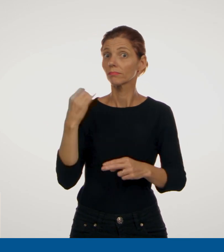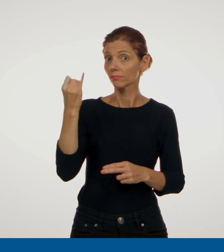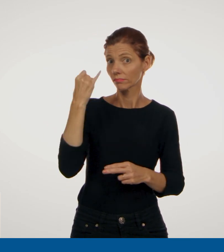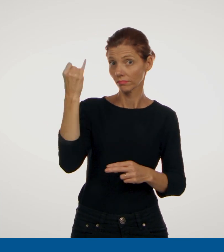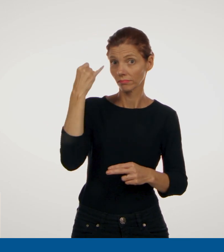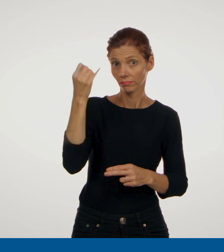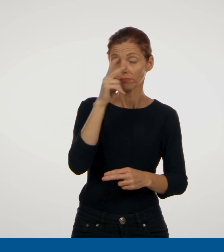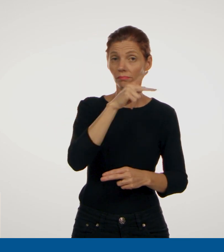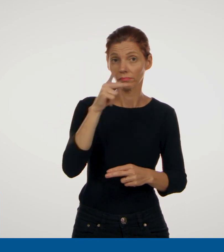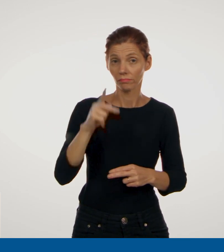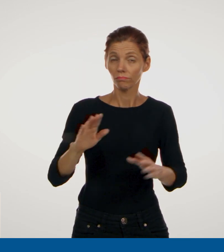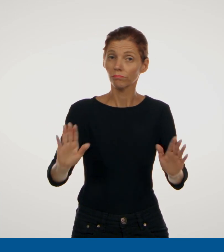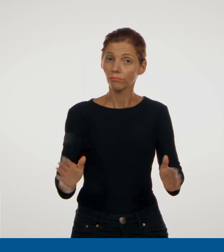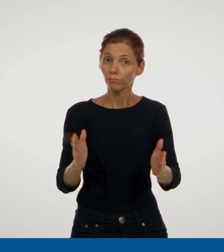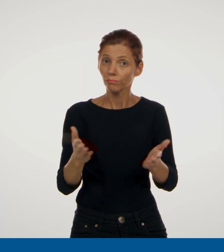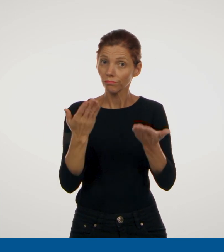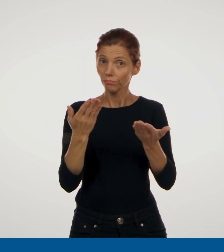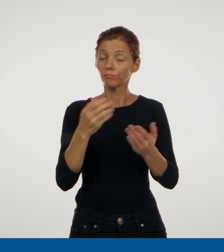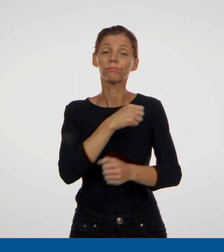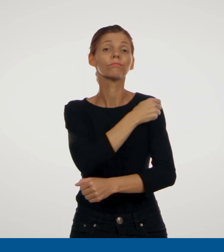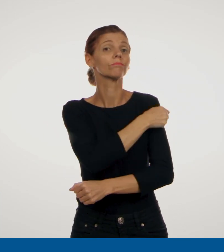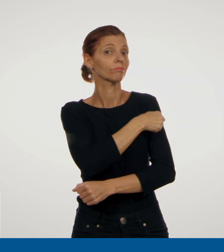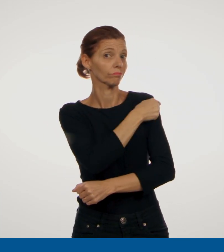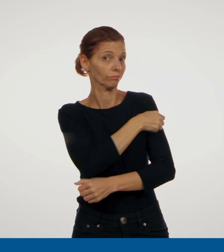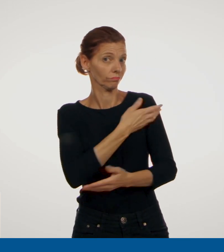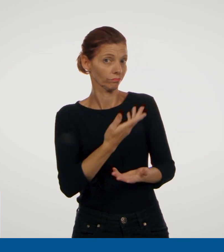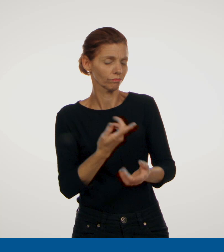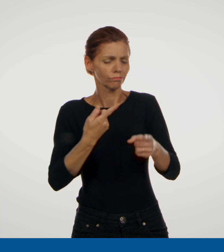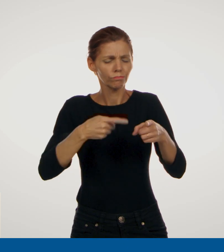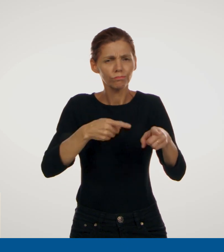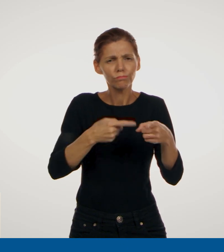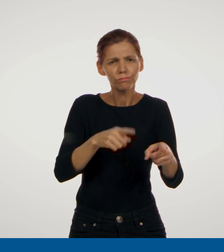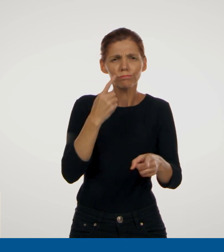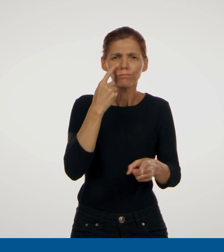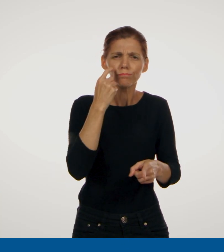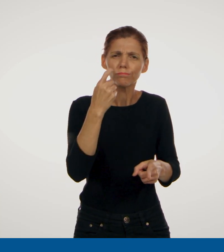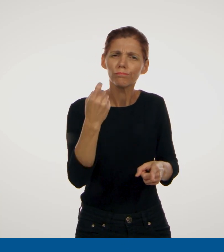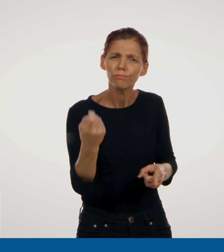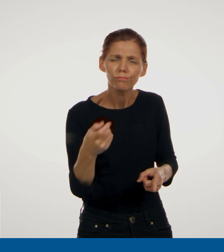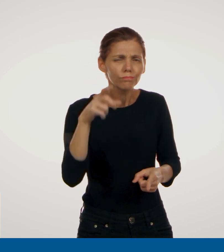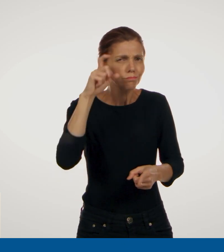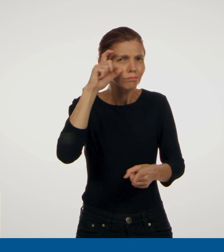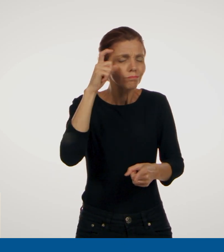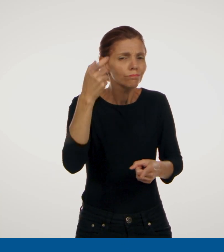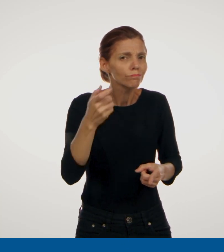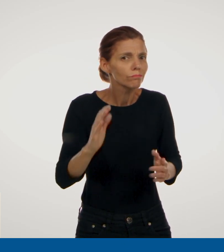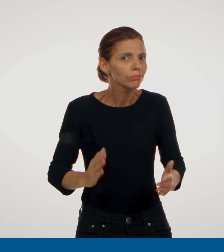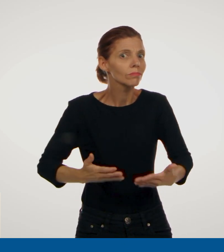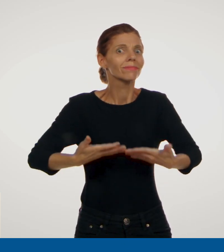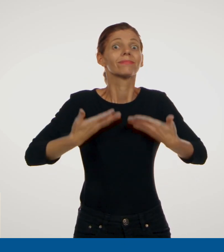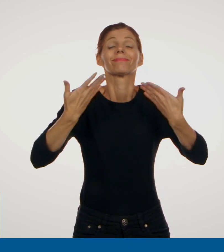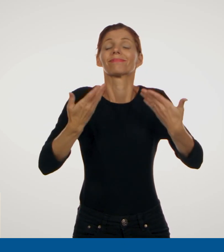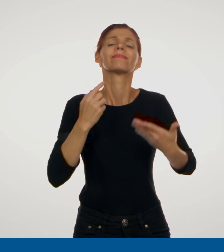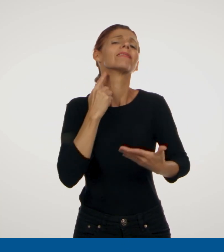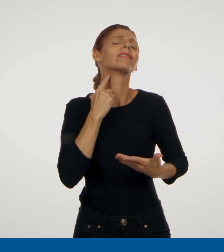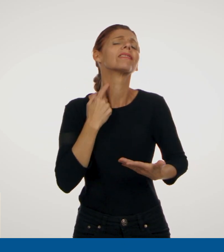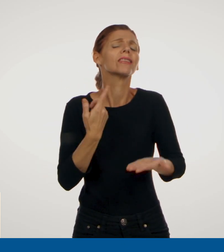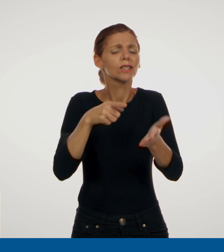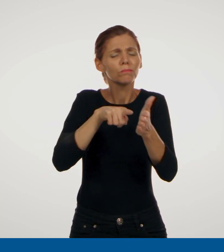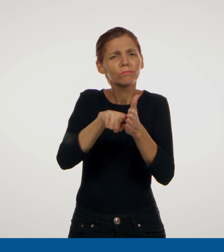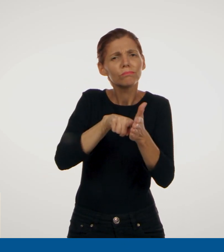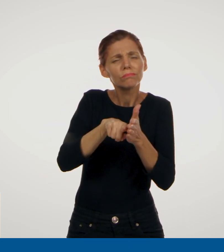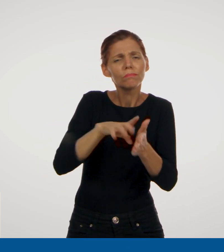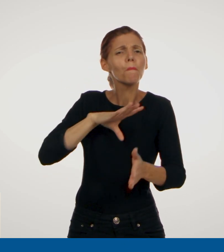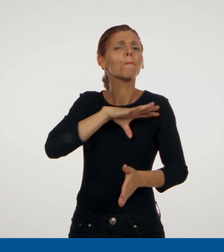muito importante que o professor saiba incentivar os seus alunos. Provocar interesse, curiosidade, entusiasmo,